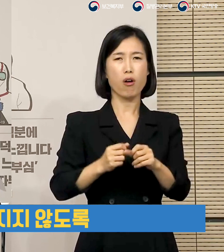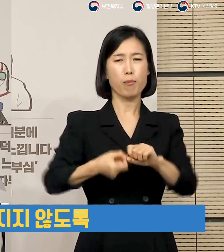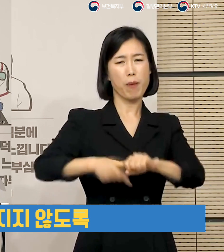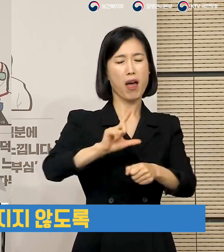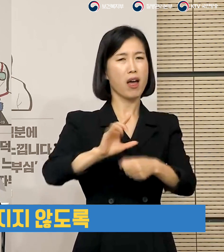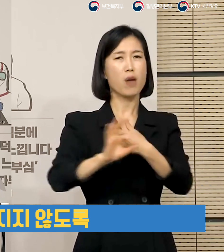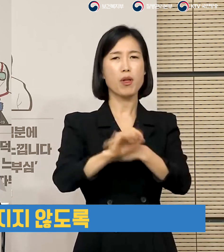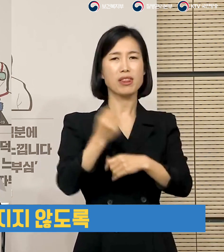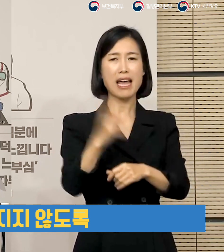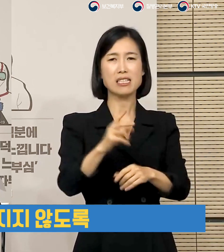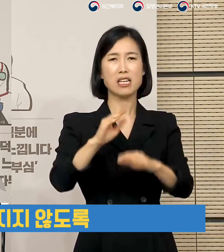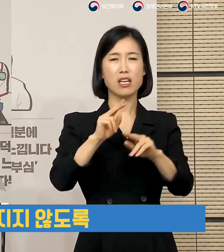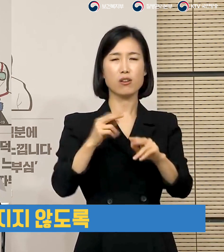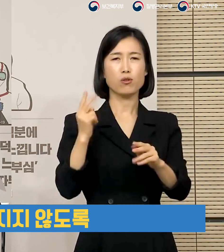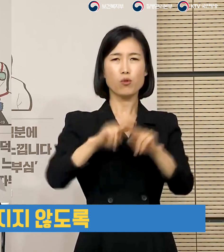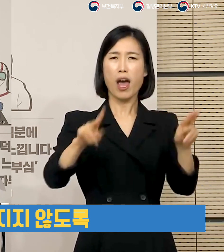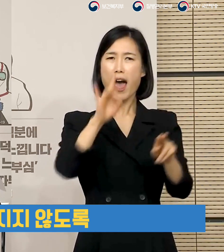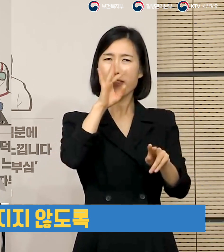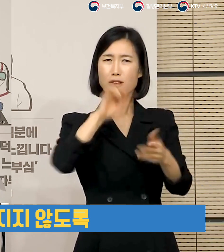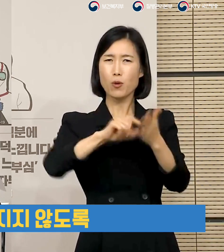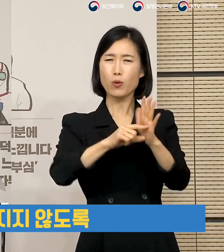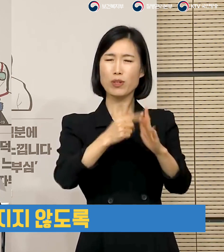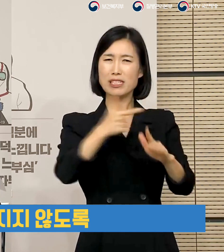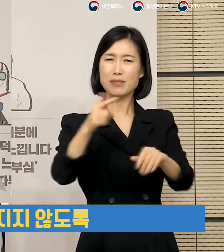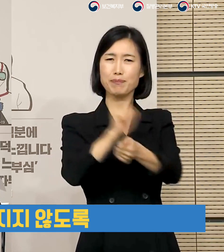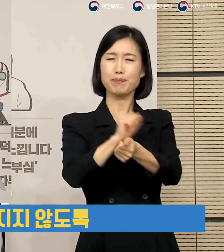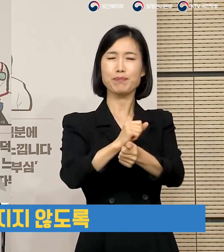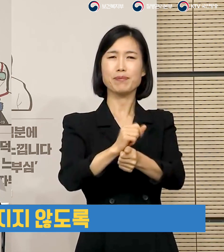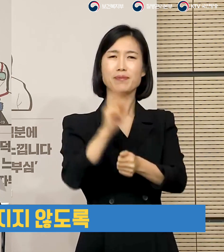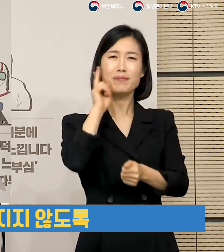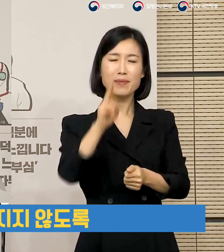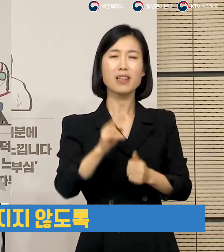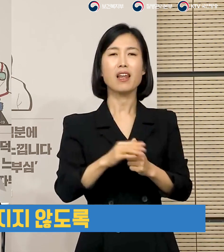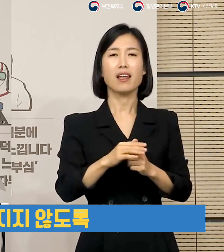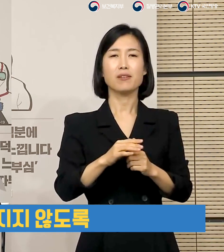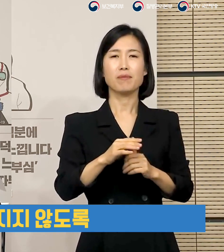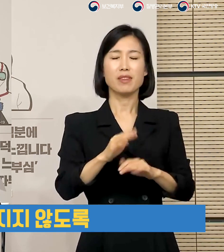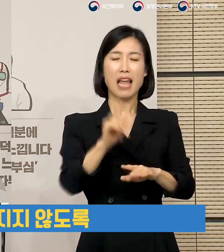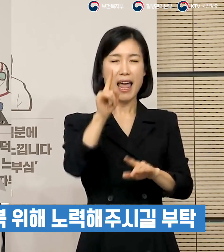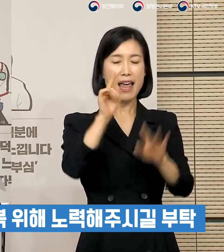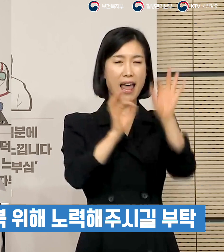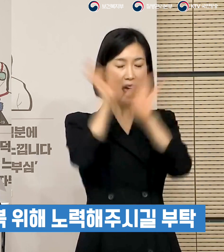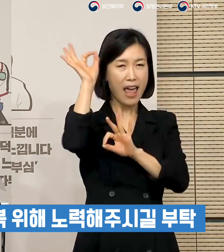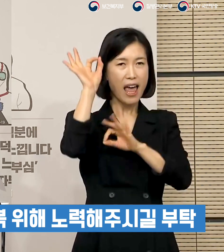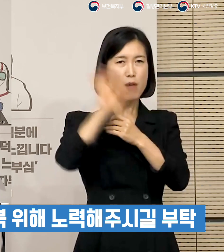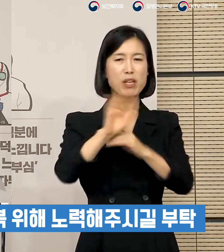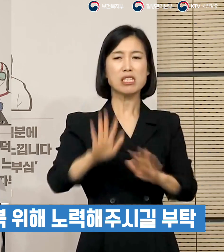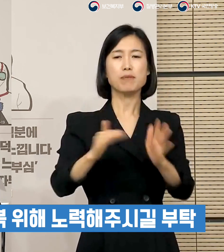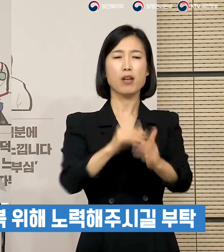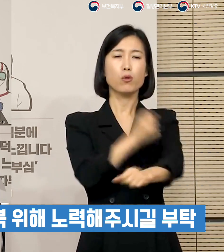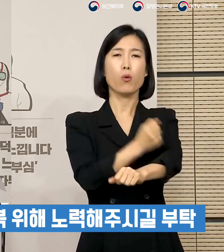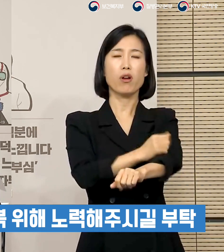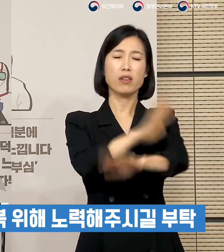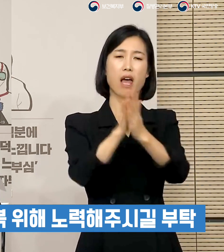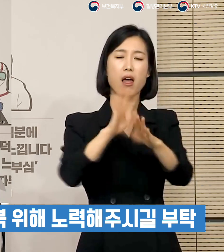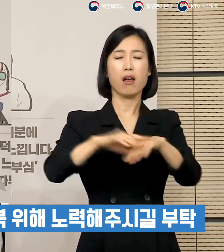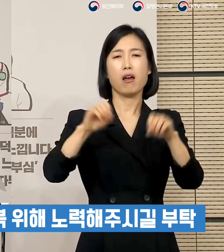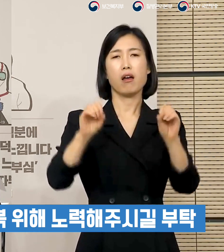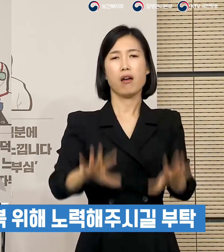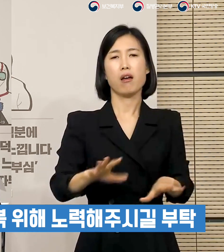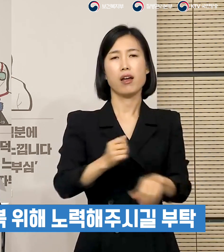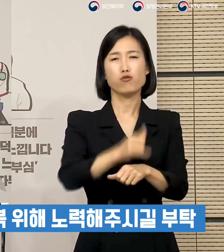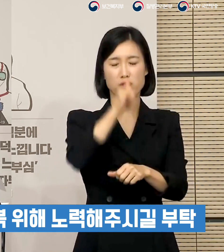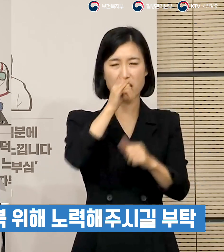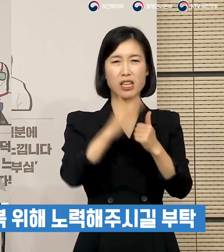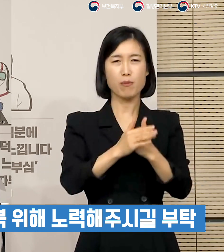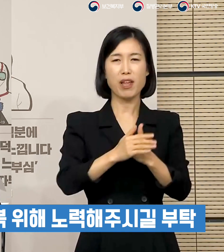이어져 우리가 지금까지 힘을 모아 해온 노력들이 무너지지 않도록 국민 여러분들께서는 마지막까지